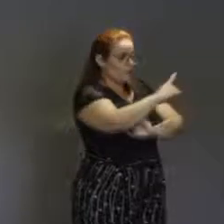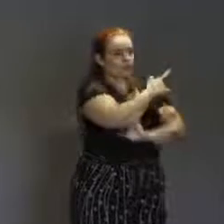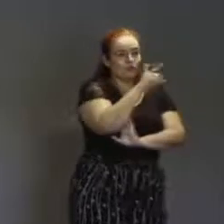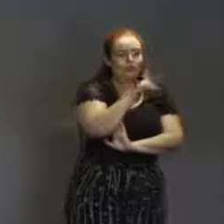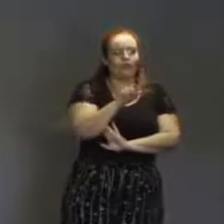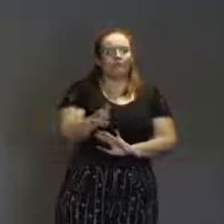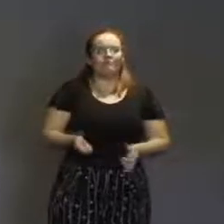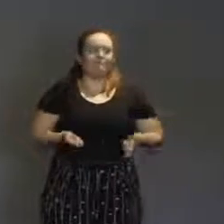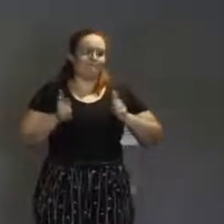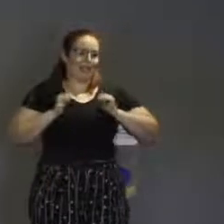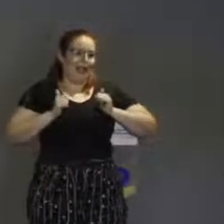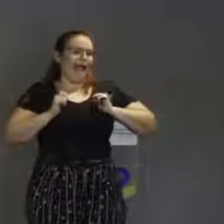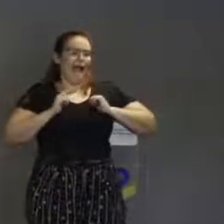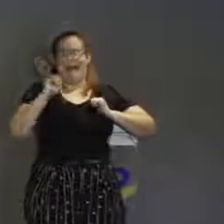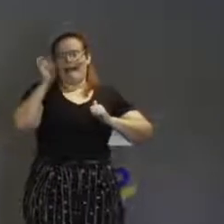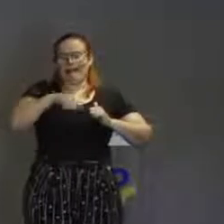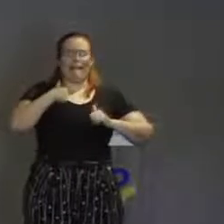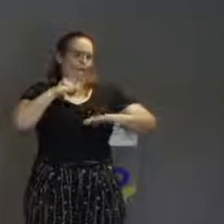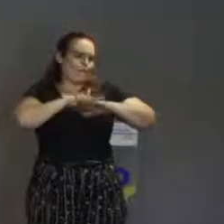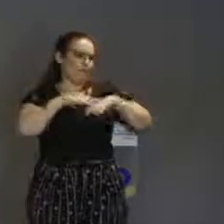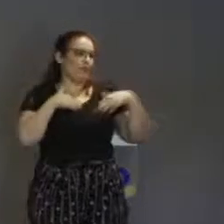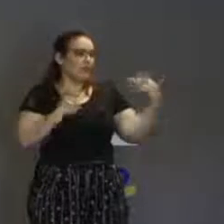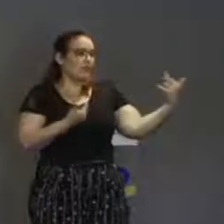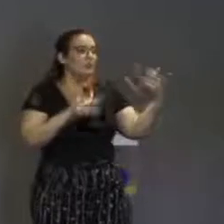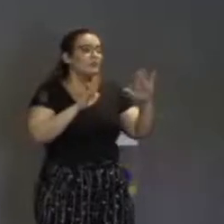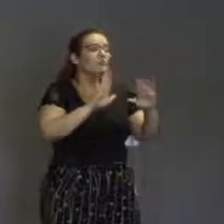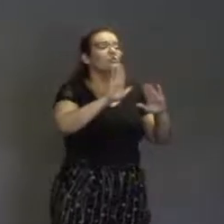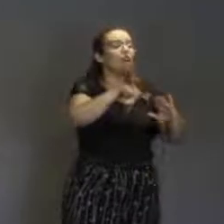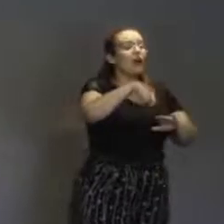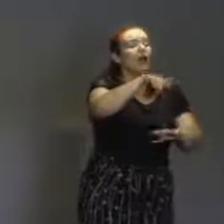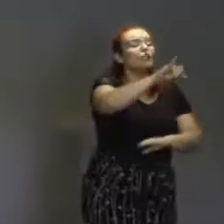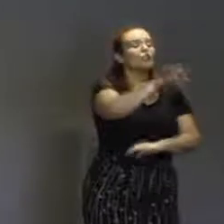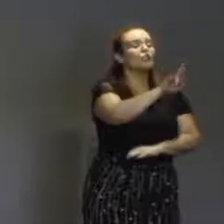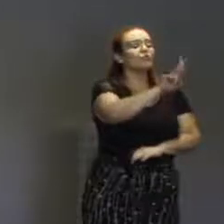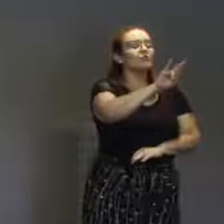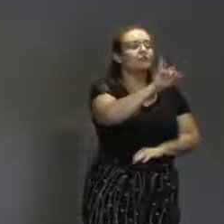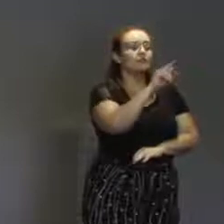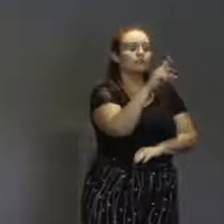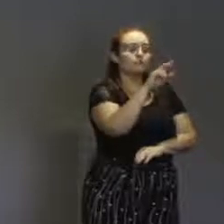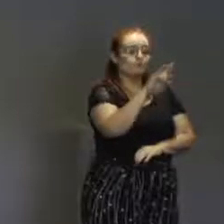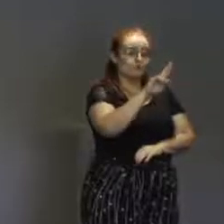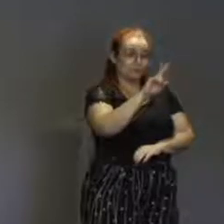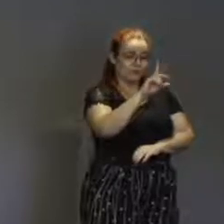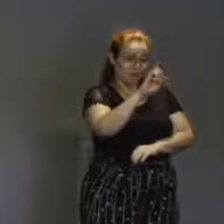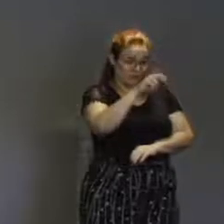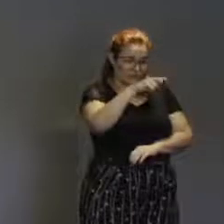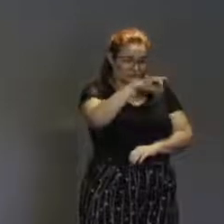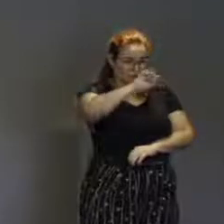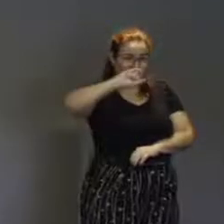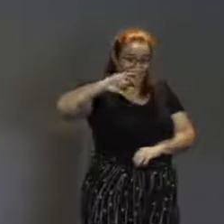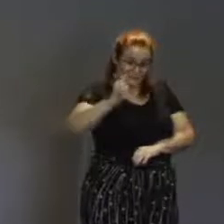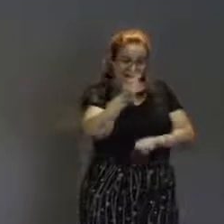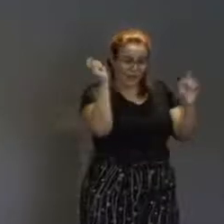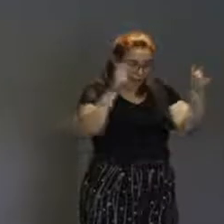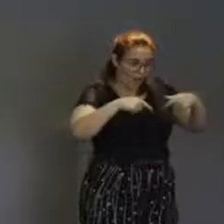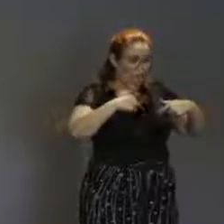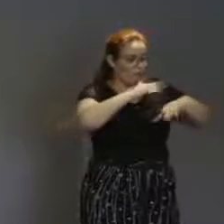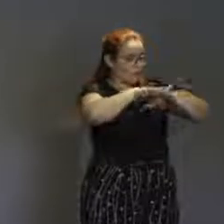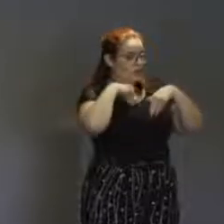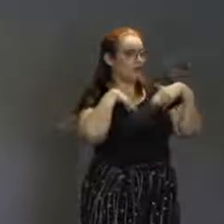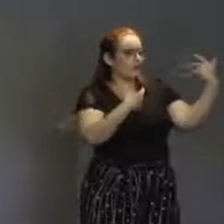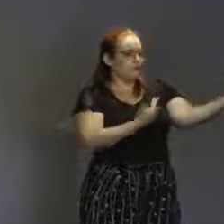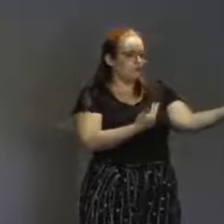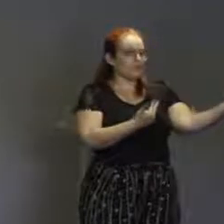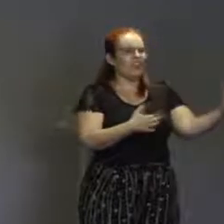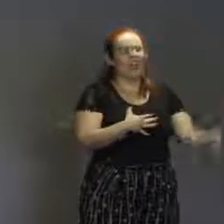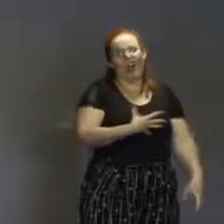confortável, né? A gente brinca que isso é questão da jurisprudência, mas é a questão da prática. Os órgãos de controle são acostumados com aquilo que já foi feito. Um